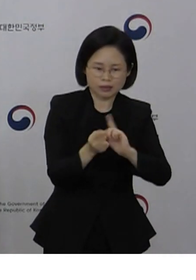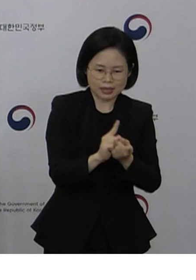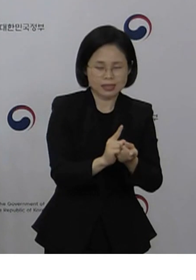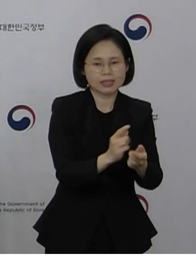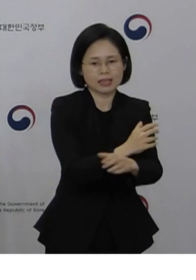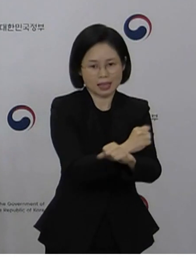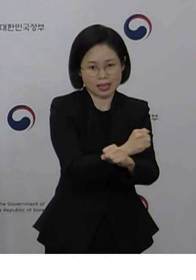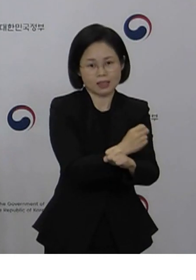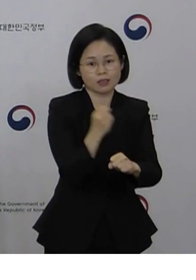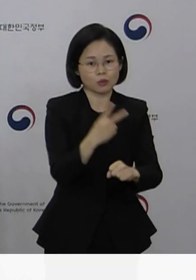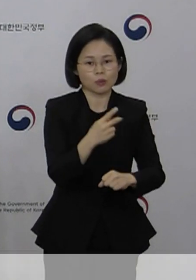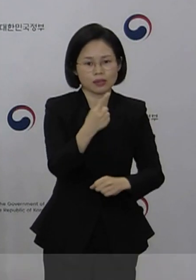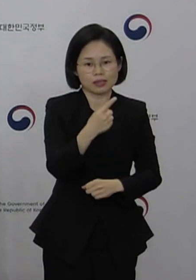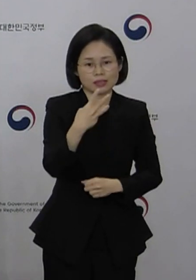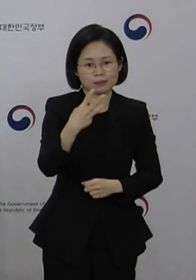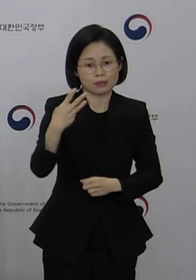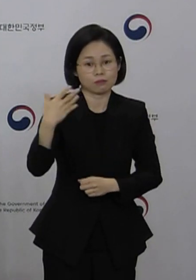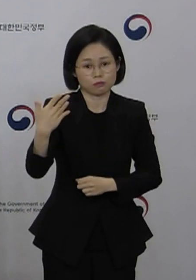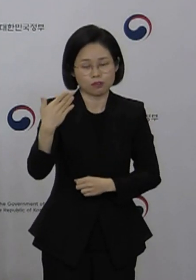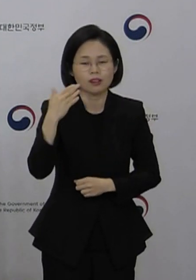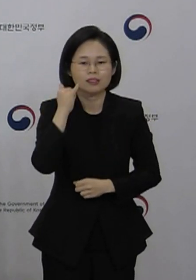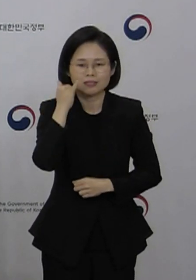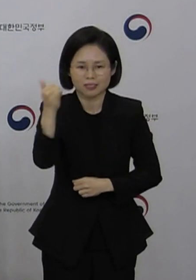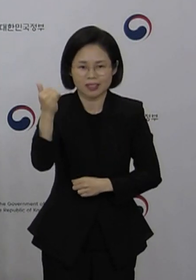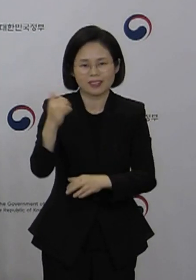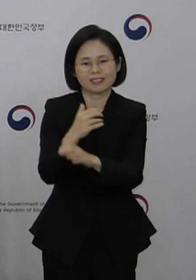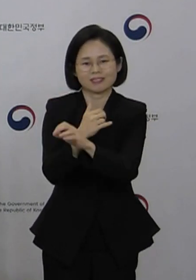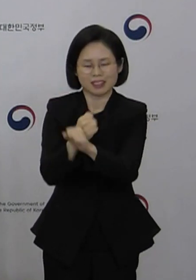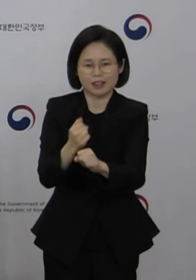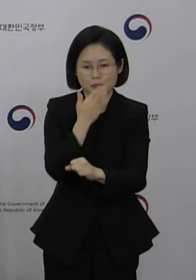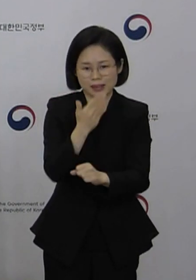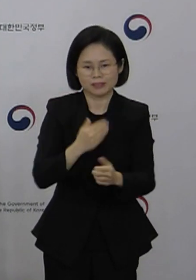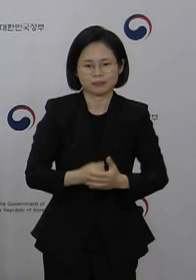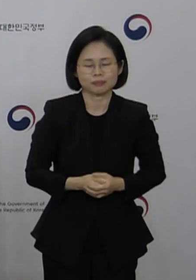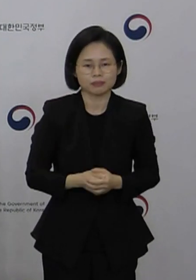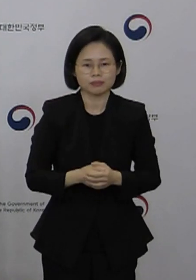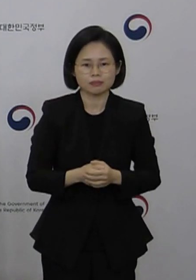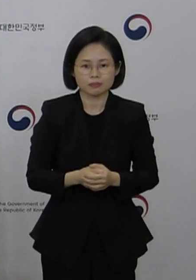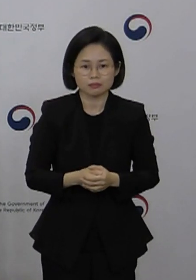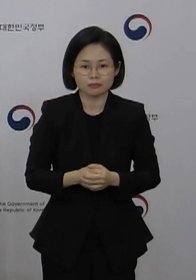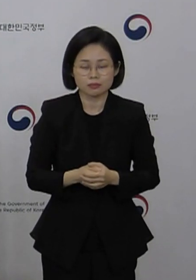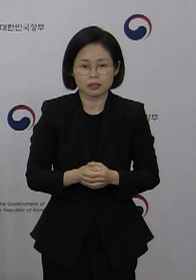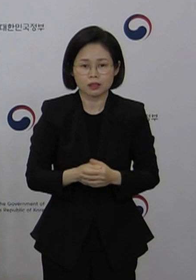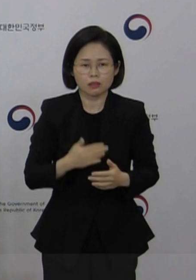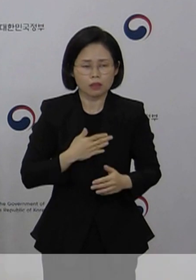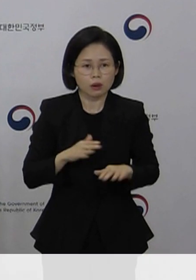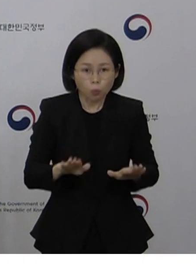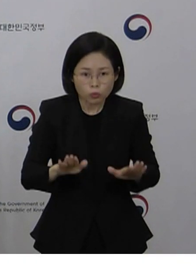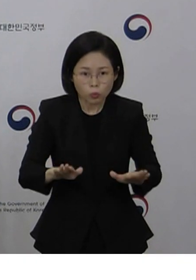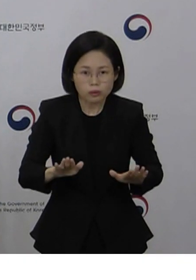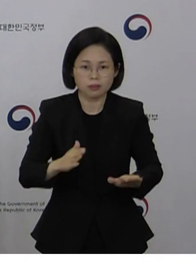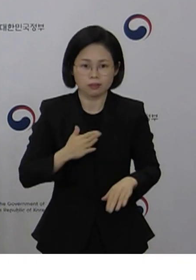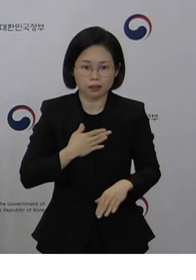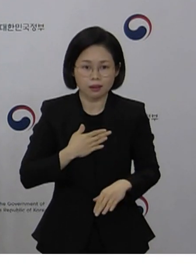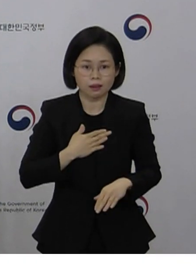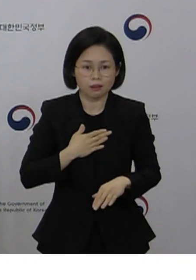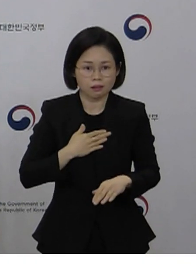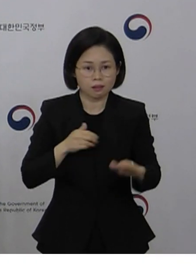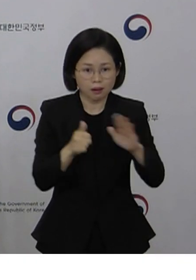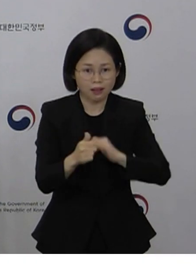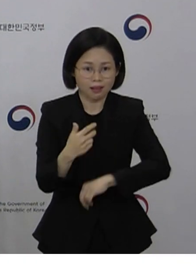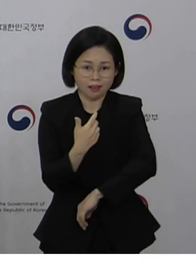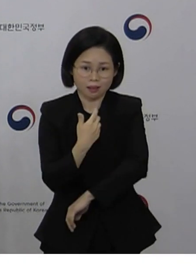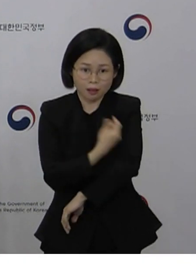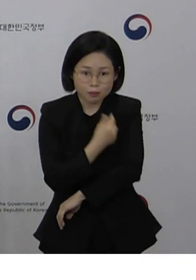전화 예약도 이용하실 수 있습니다. 또한 당일 접종도 가능합니다. 네이버, 카카오